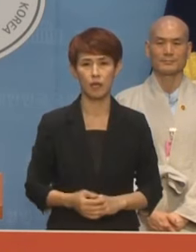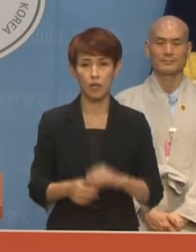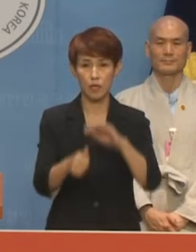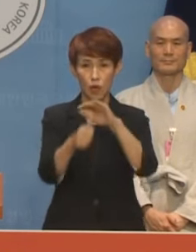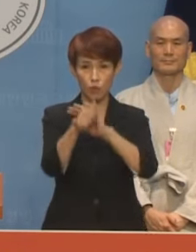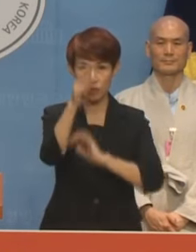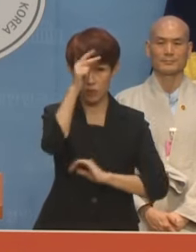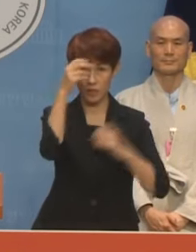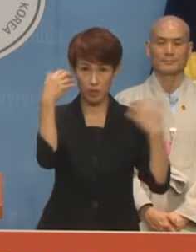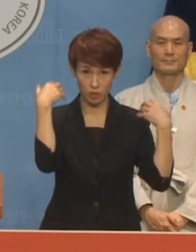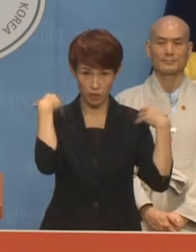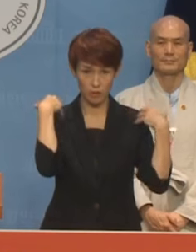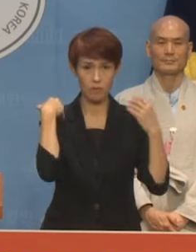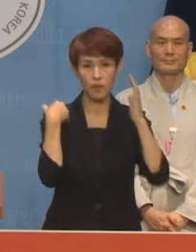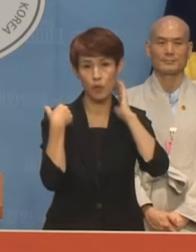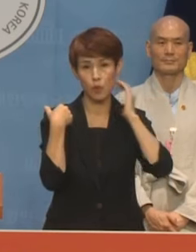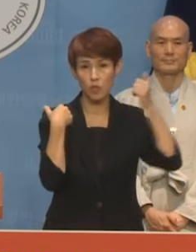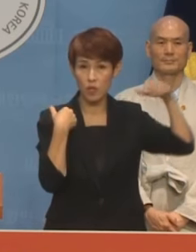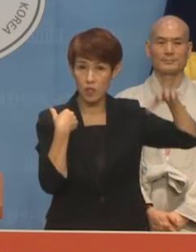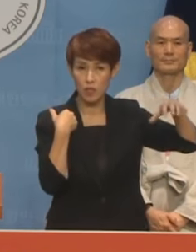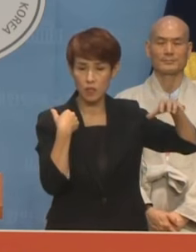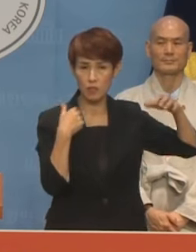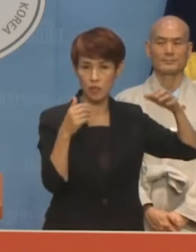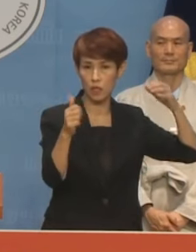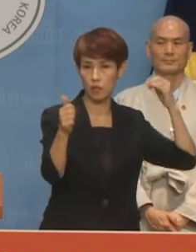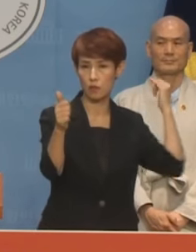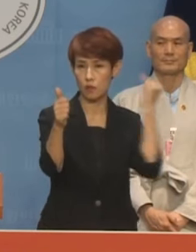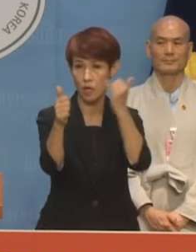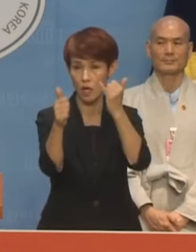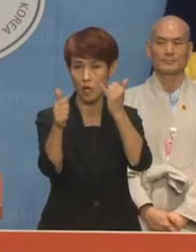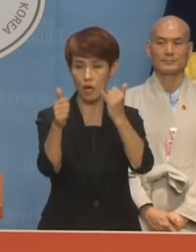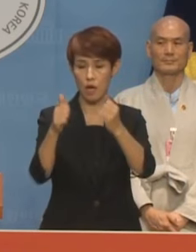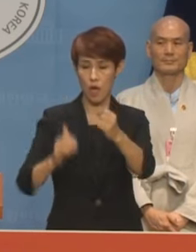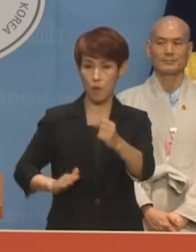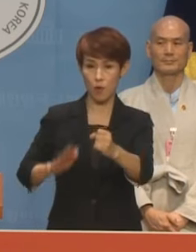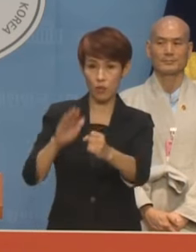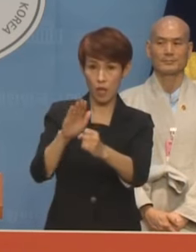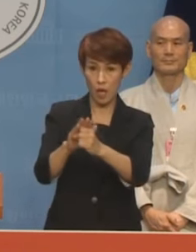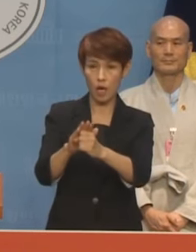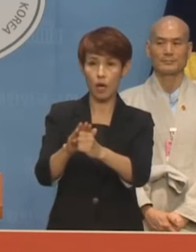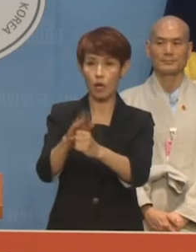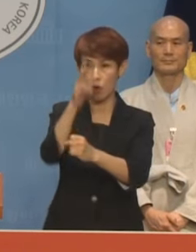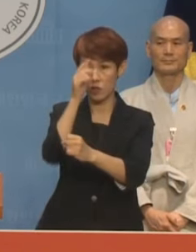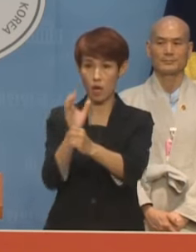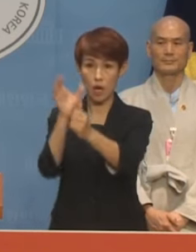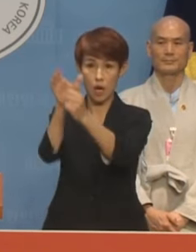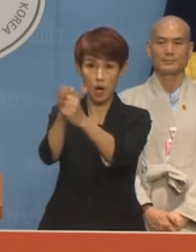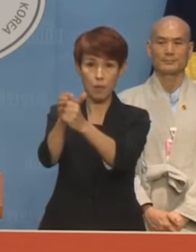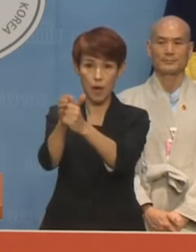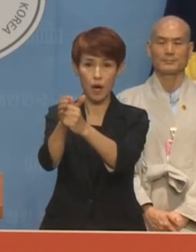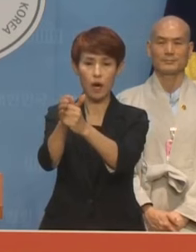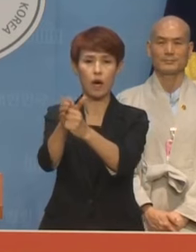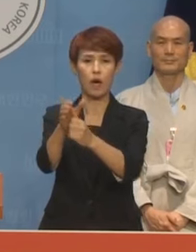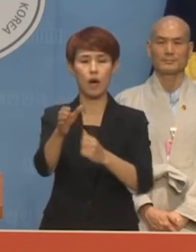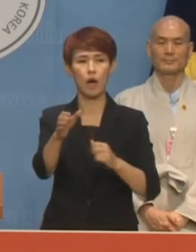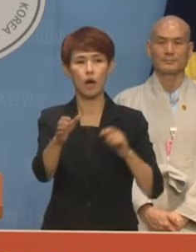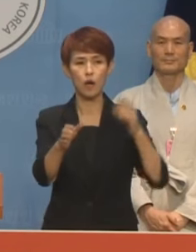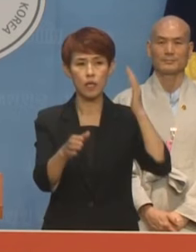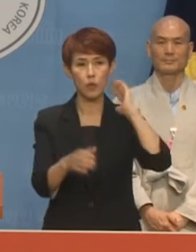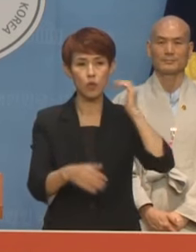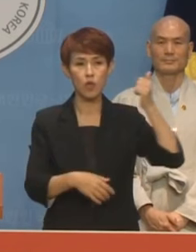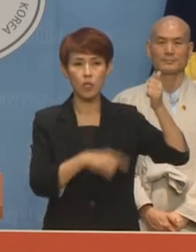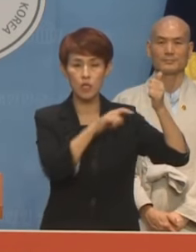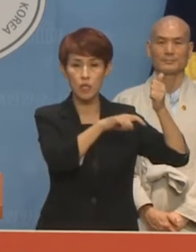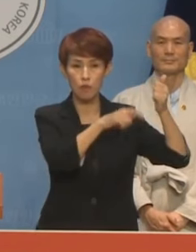경북경찰청은 대통령실 전화 한 통화로 해병대가 이첩한 수사 기록을 용산에서 온 사람들에게